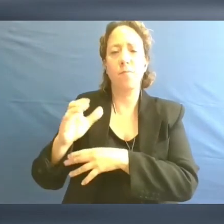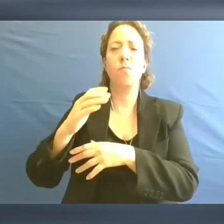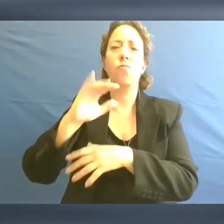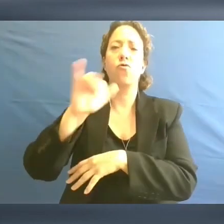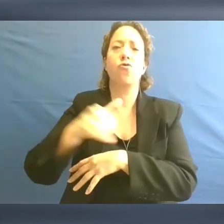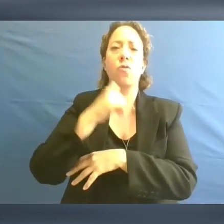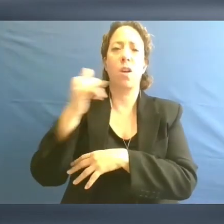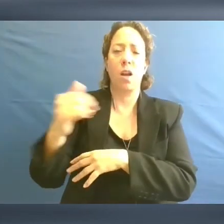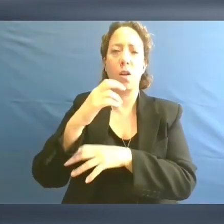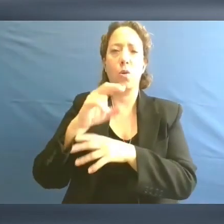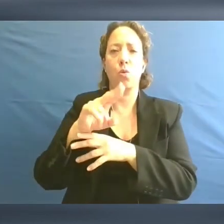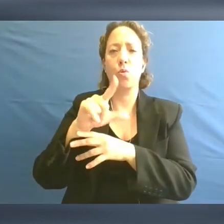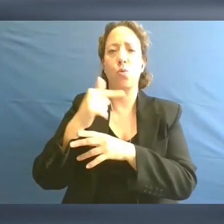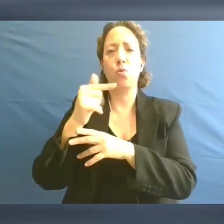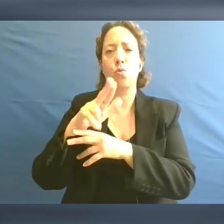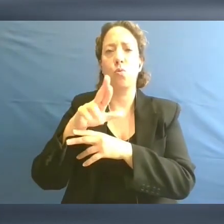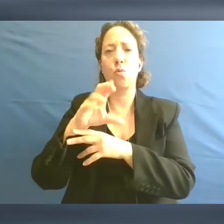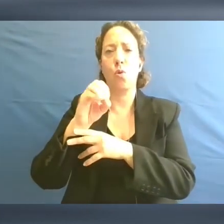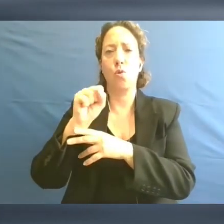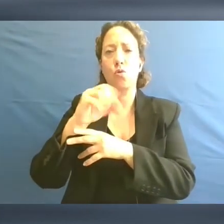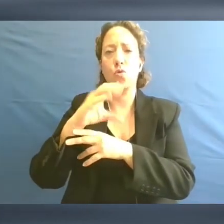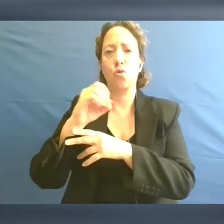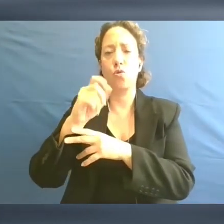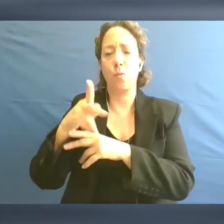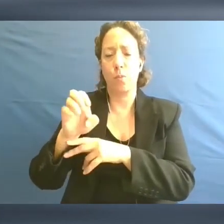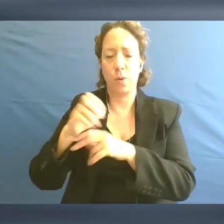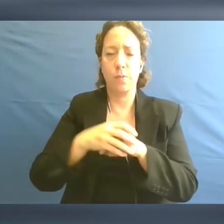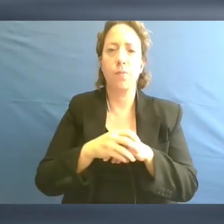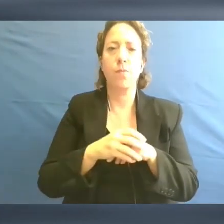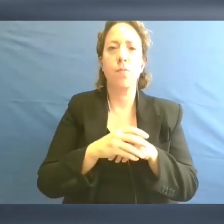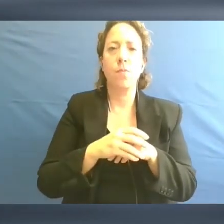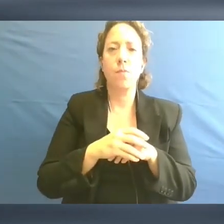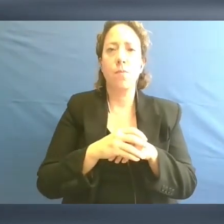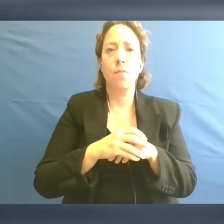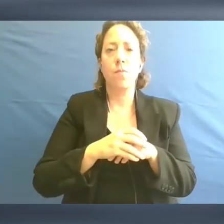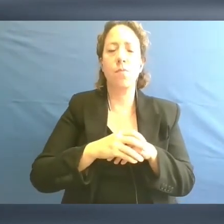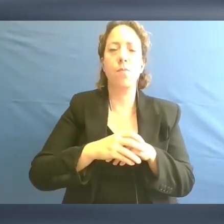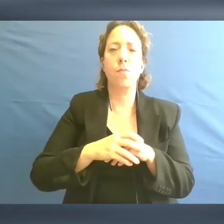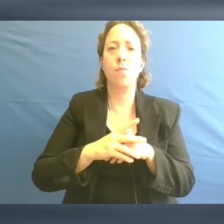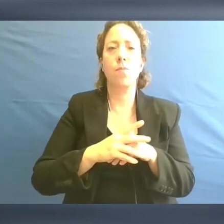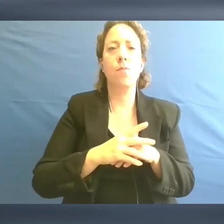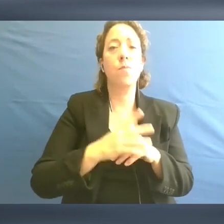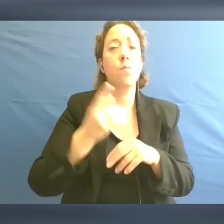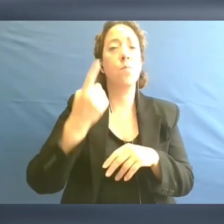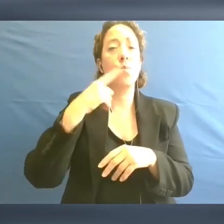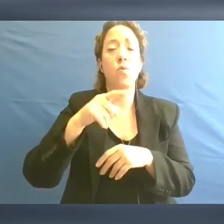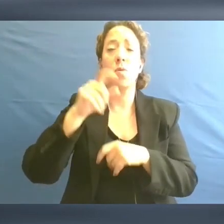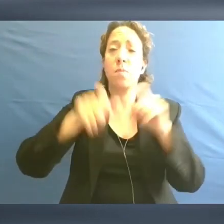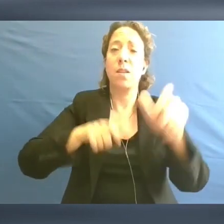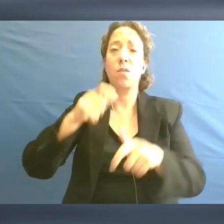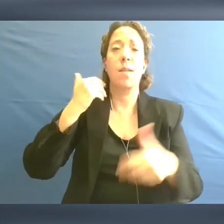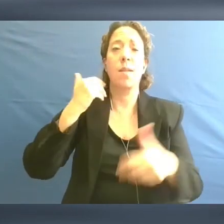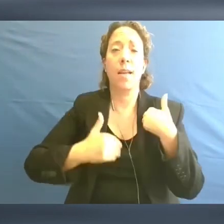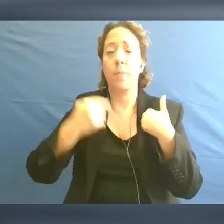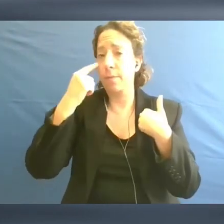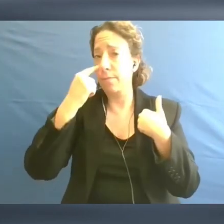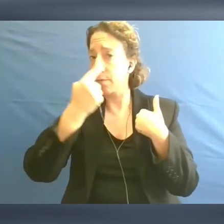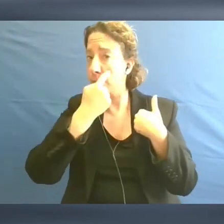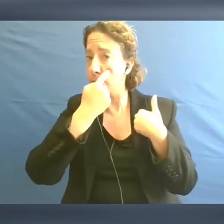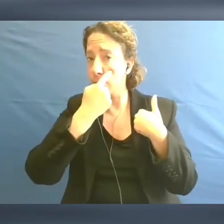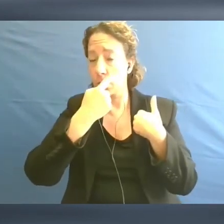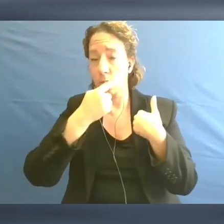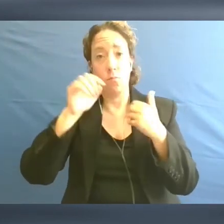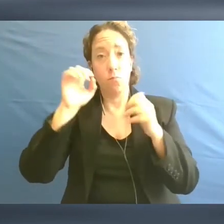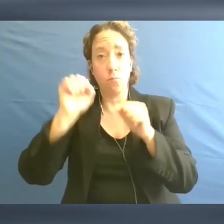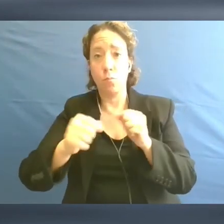Culturoscope. L'idée est ici aussi de permettre aux personnes handicapées de la vue d'avoir accès à